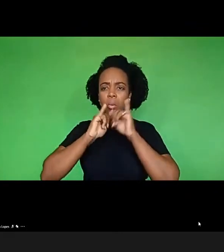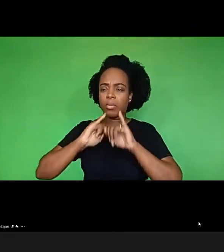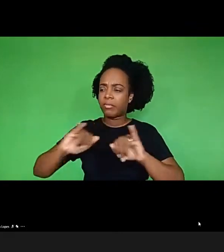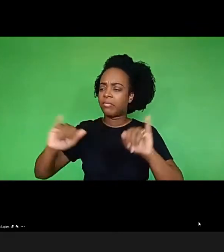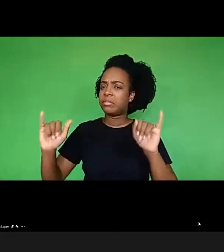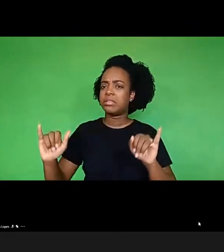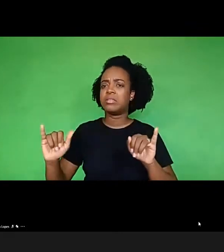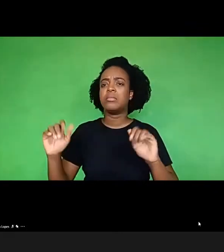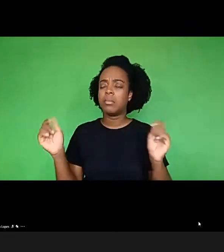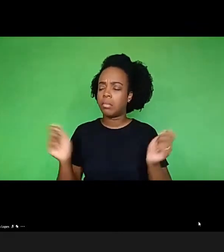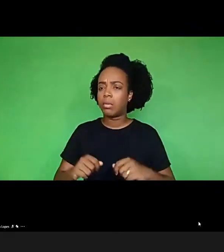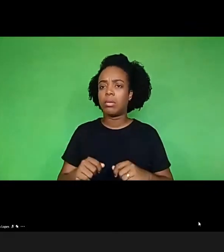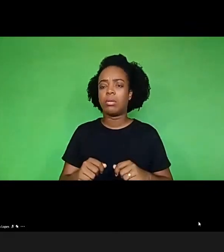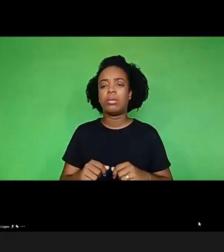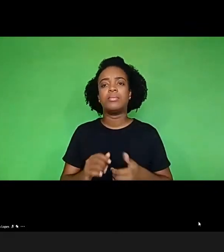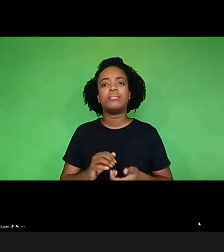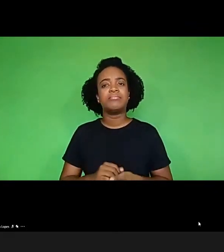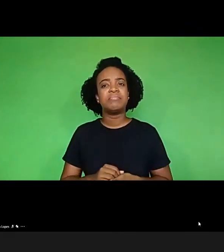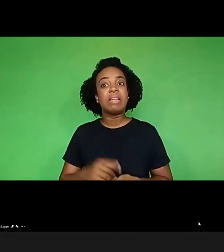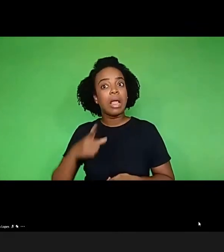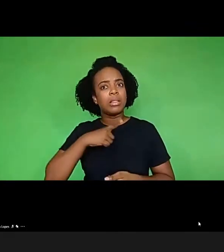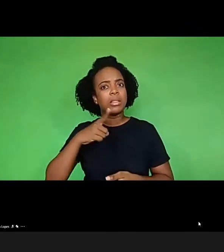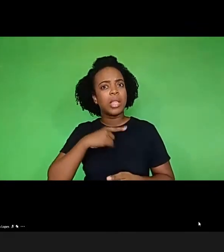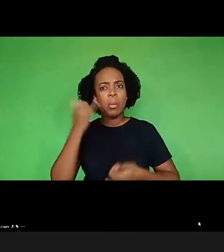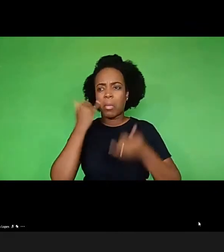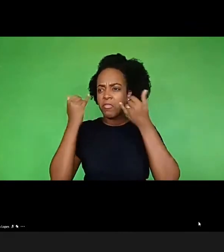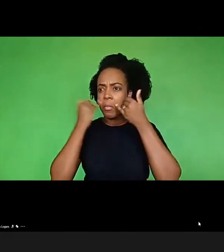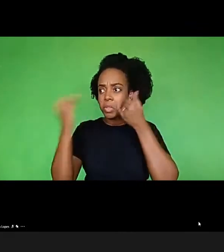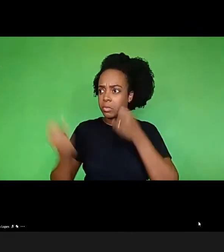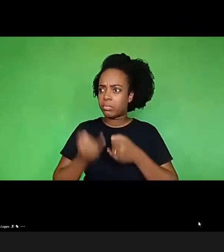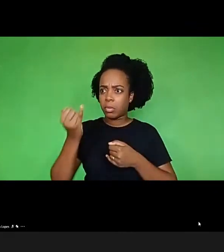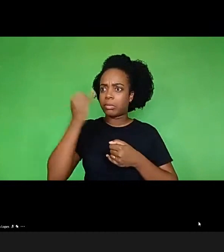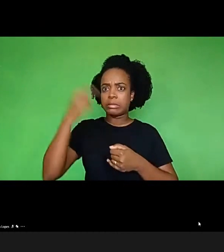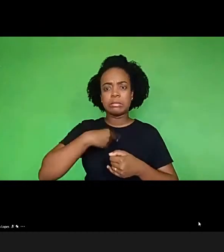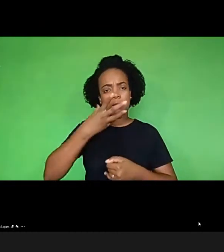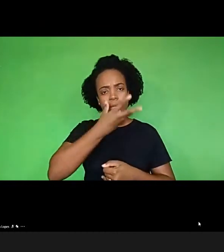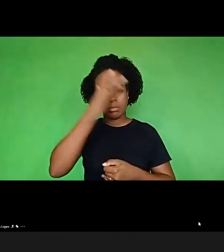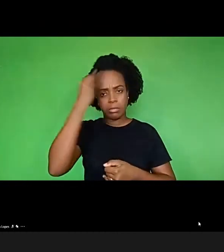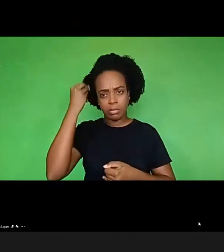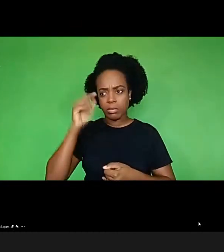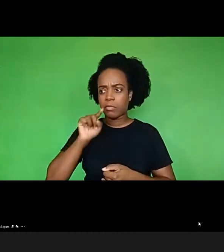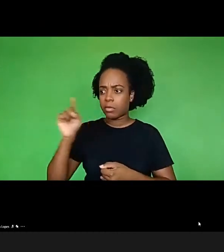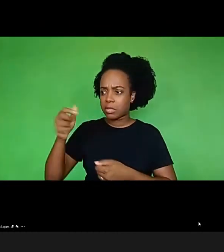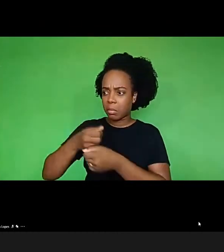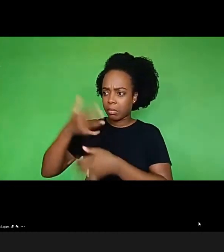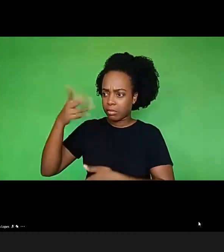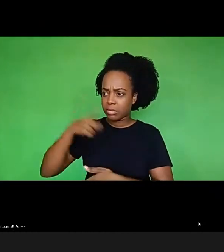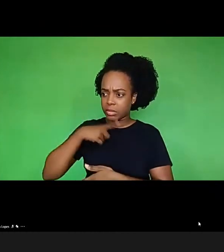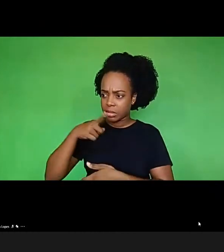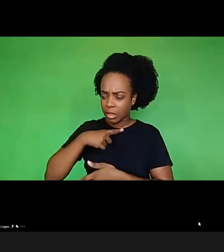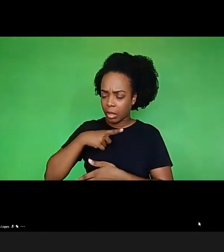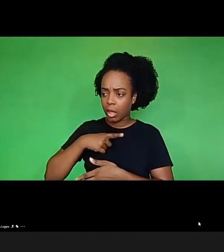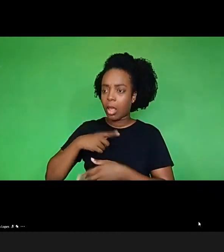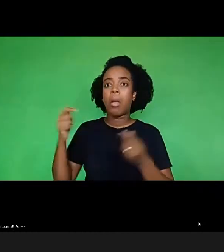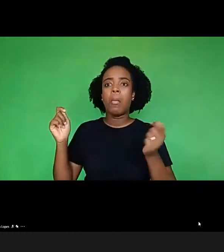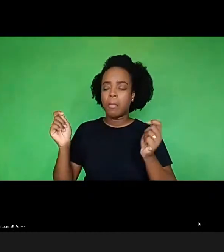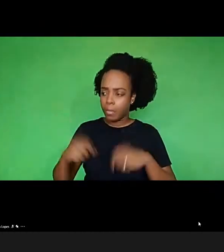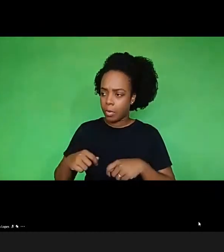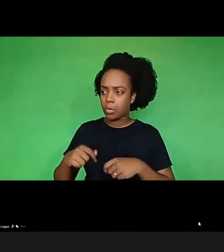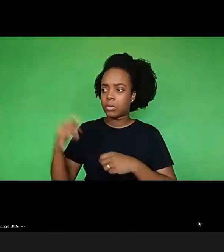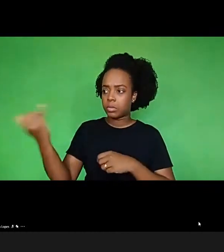informação relevante que eu estou esquecendo e os professores estiverem comentando no chat, coloca lá para a gente, que aí